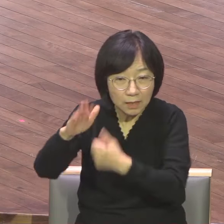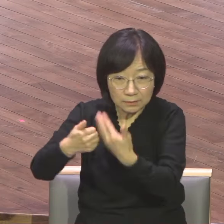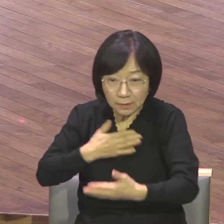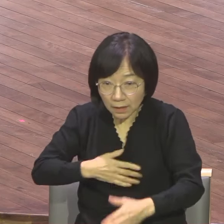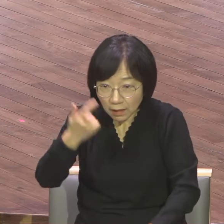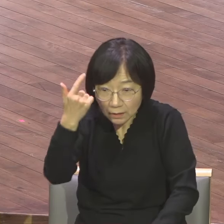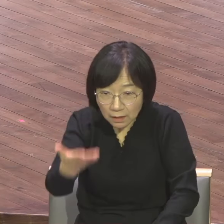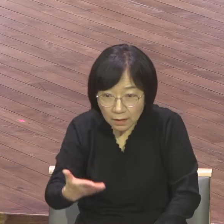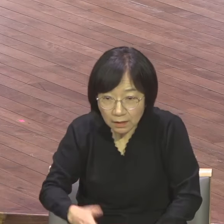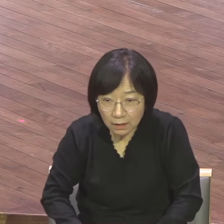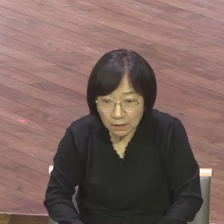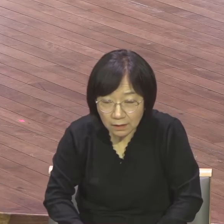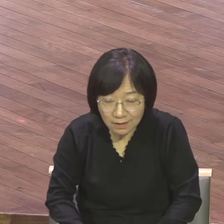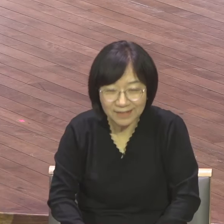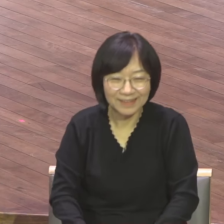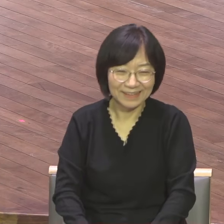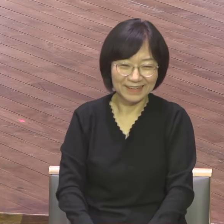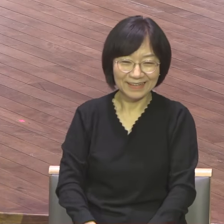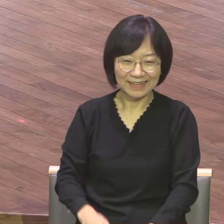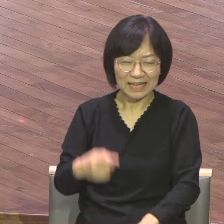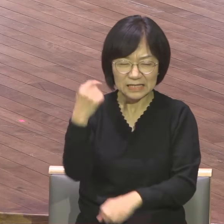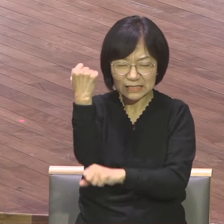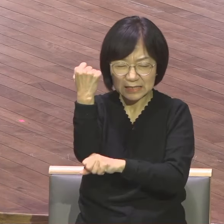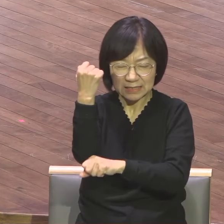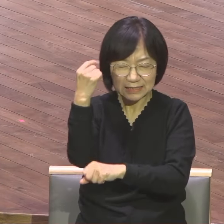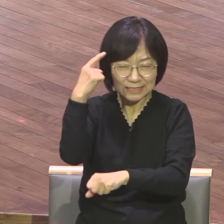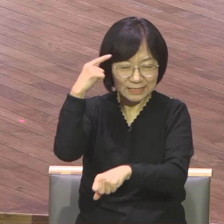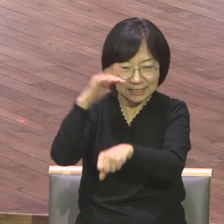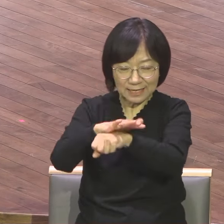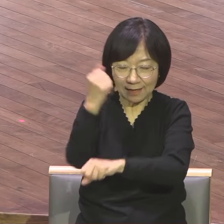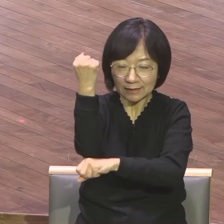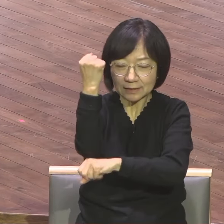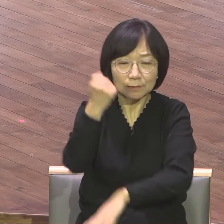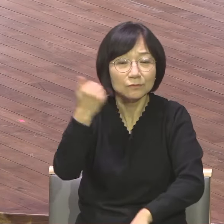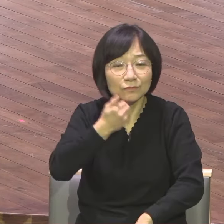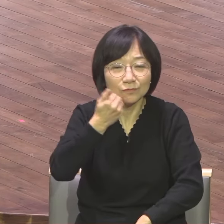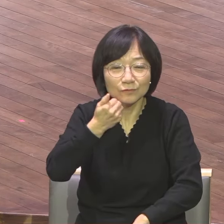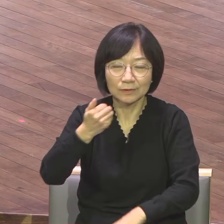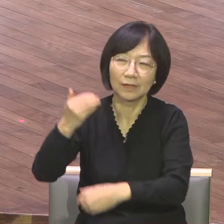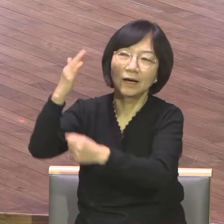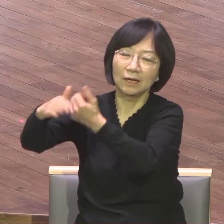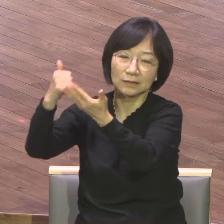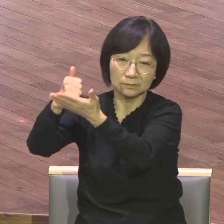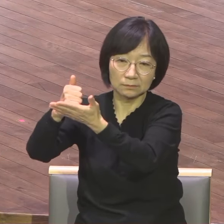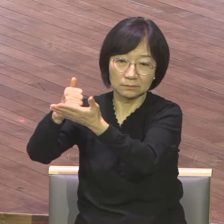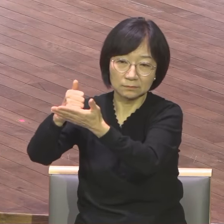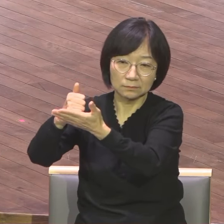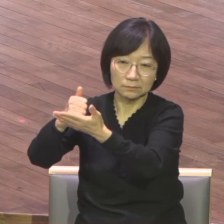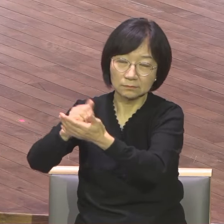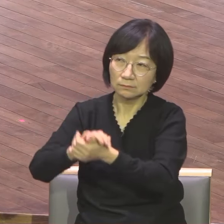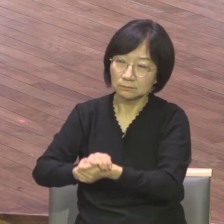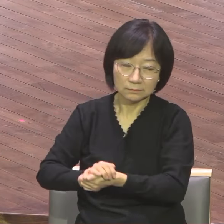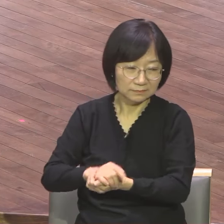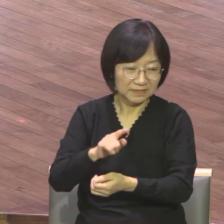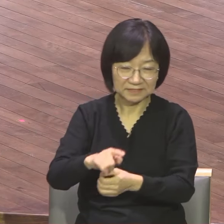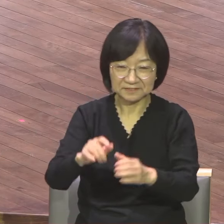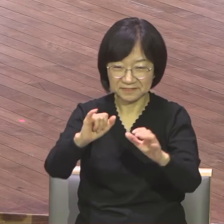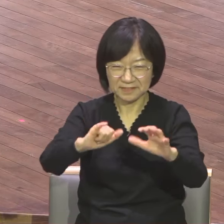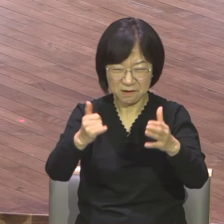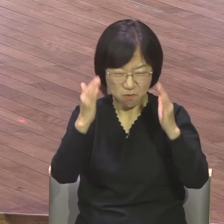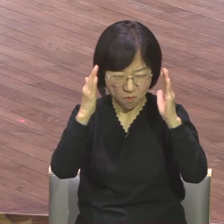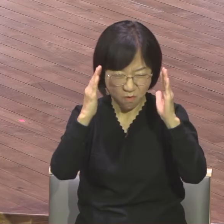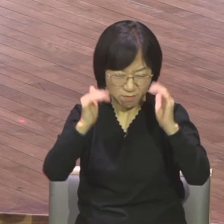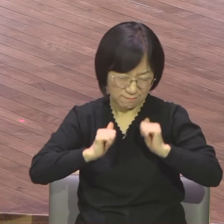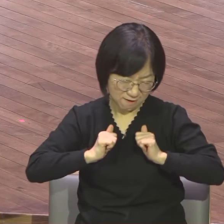사람이에요. 지혜의 근본이 하나님이라니까요. 하나님 모른다고 지혜 없는 거예요. 박사를 받아가라. 세상적으로